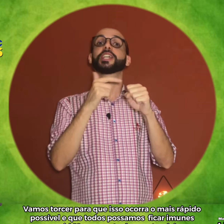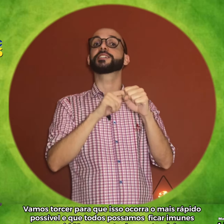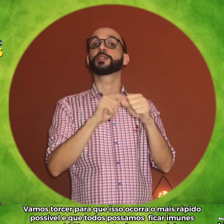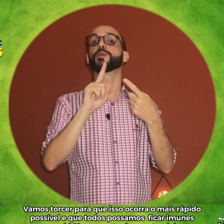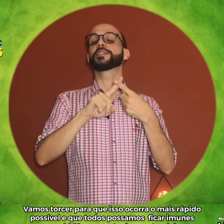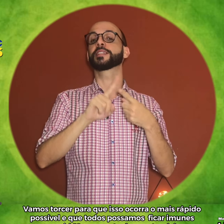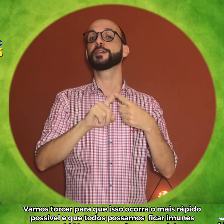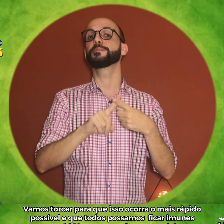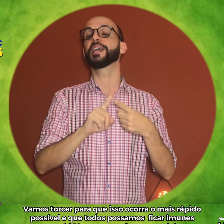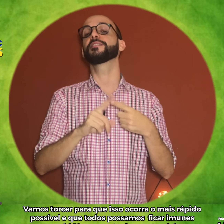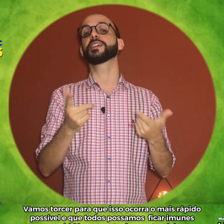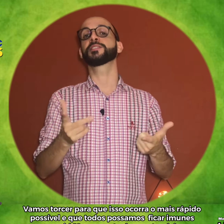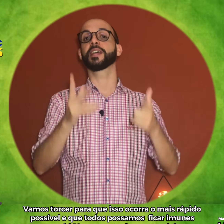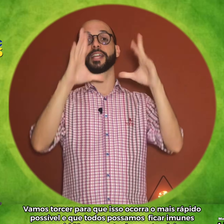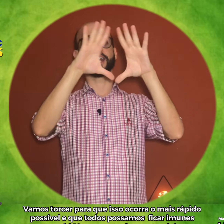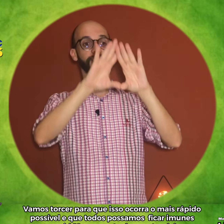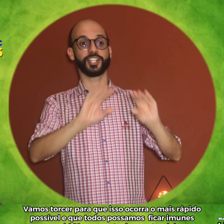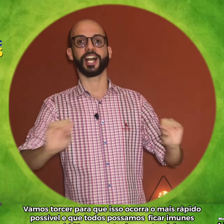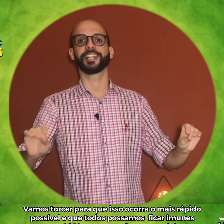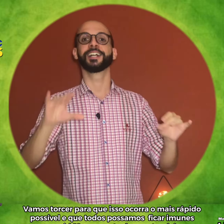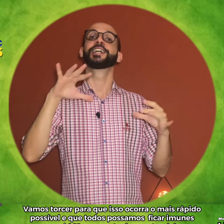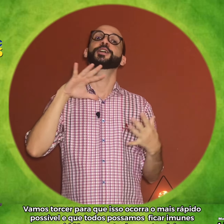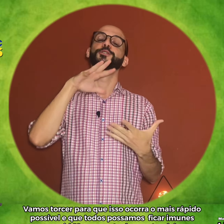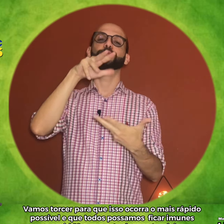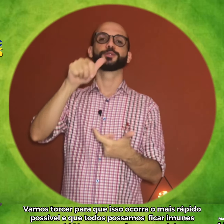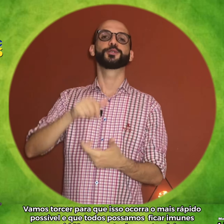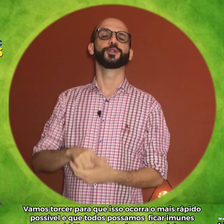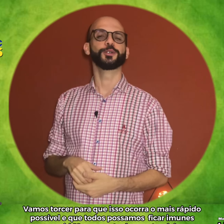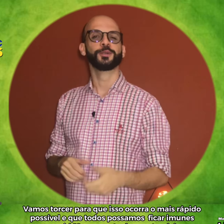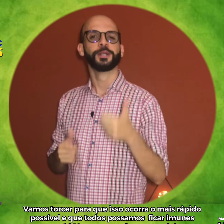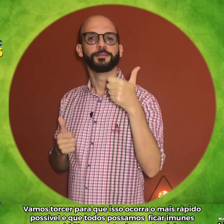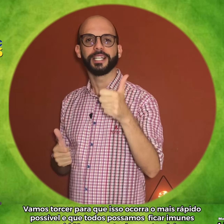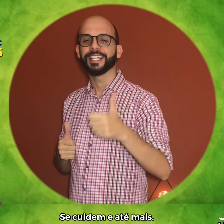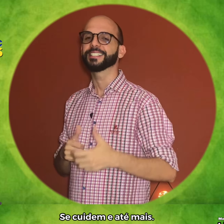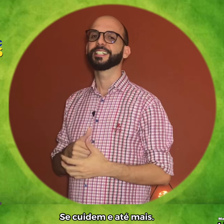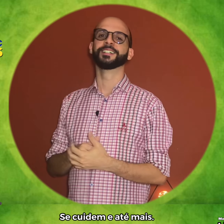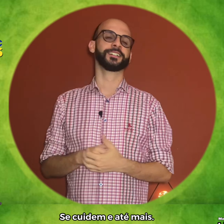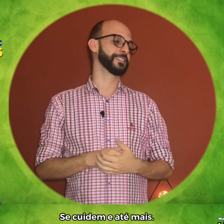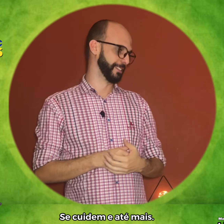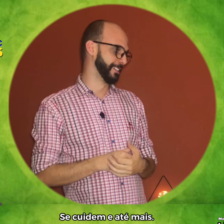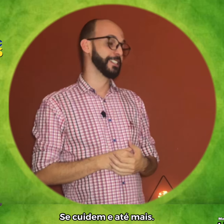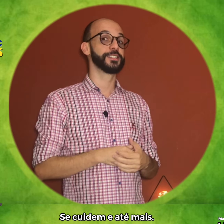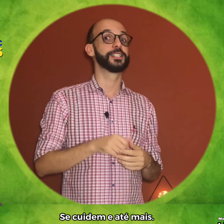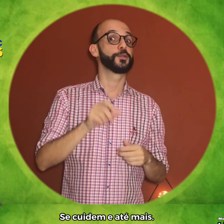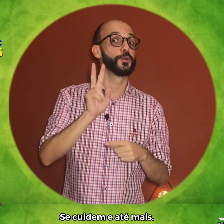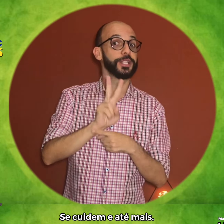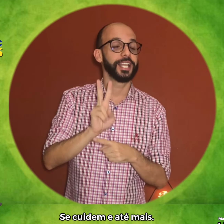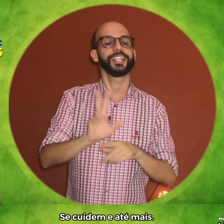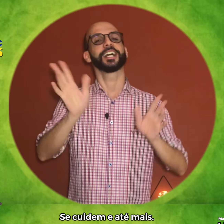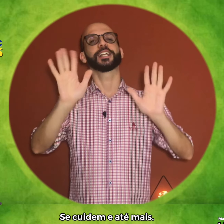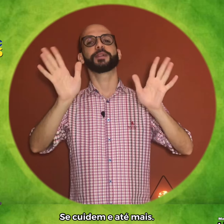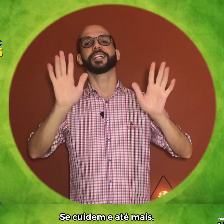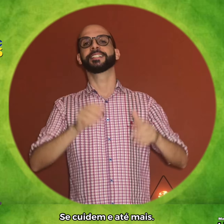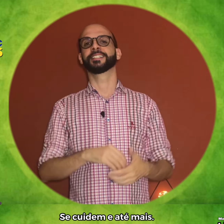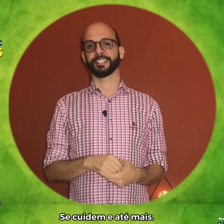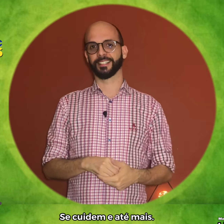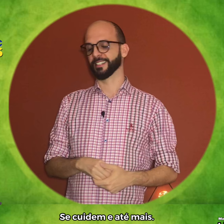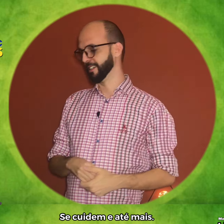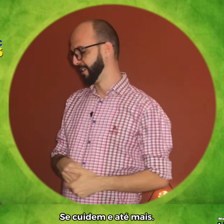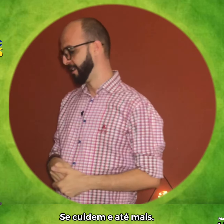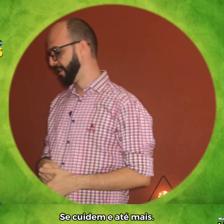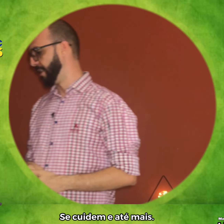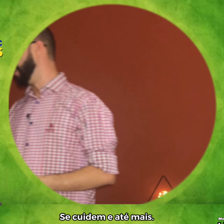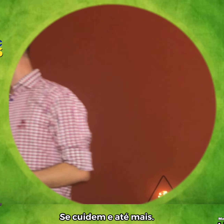Covid e que essa doença também venha a ser erradicada no mundo todo. Beleza? Se cuidem e até mais.